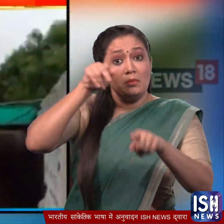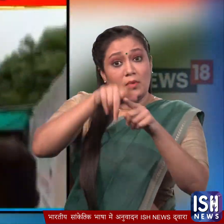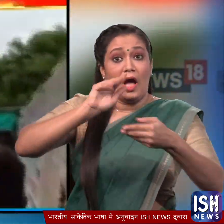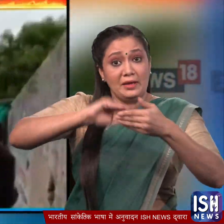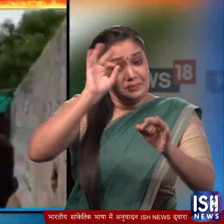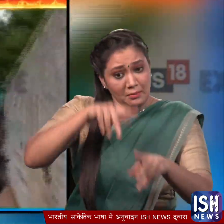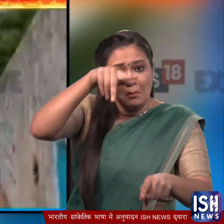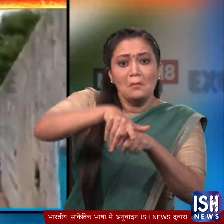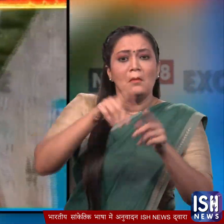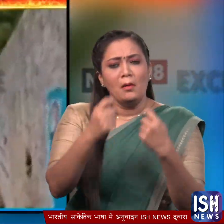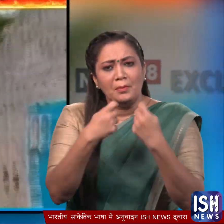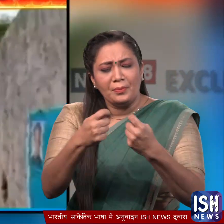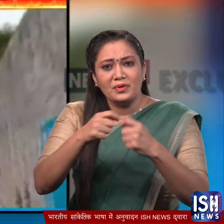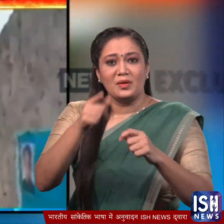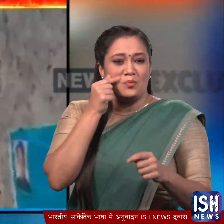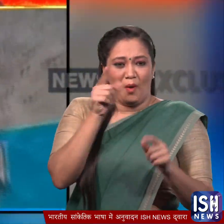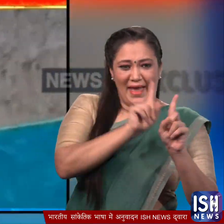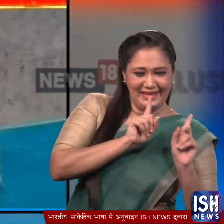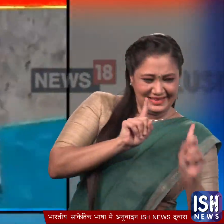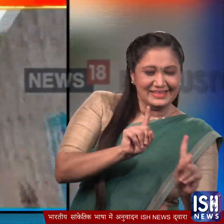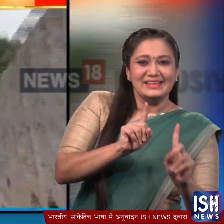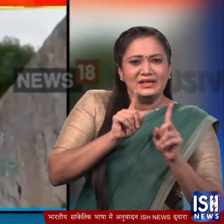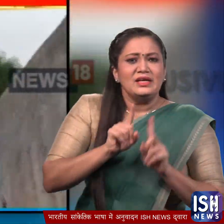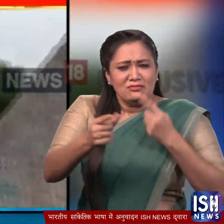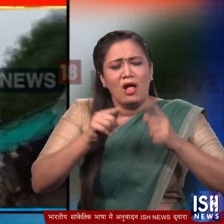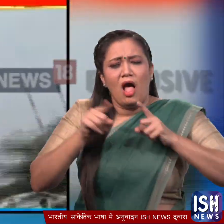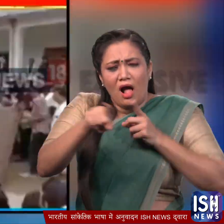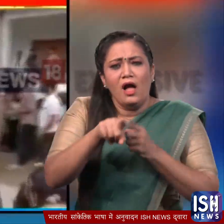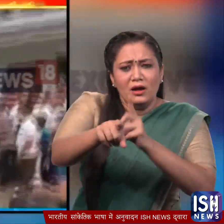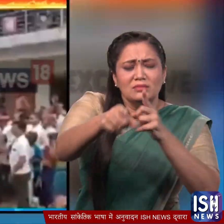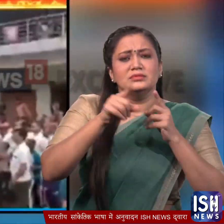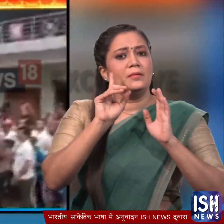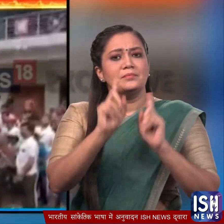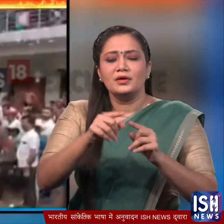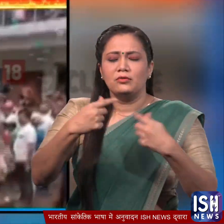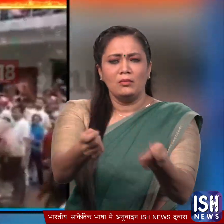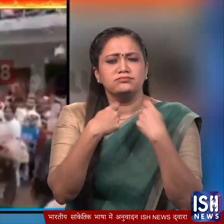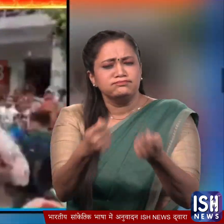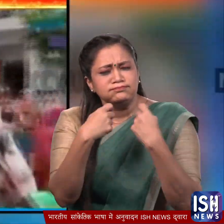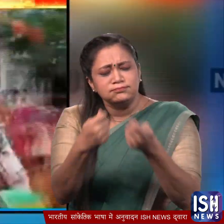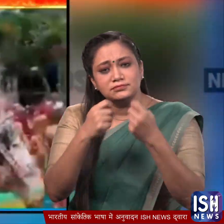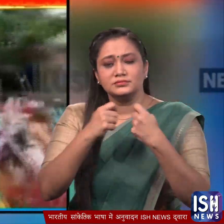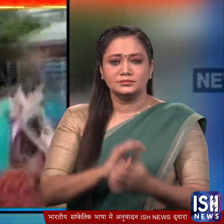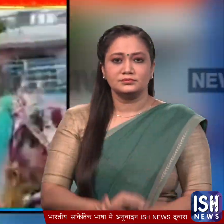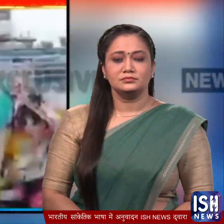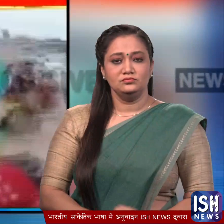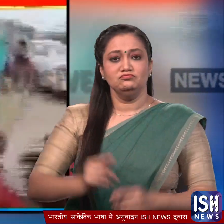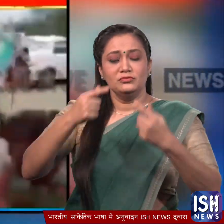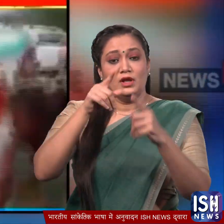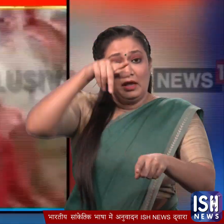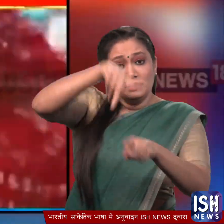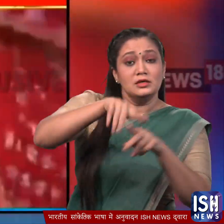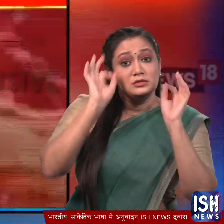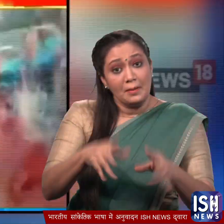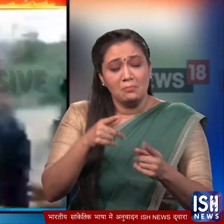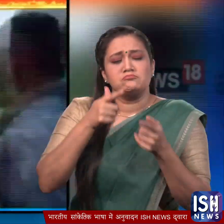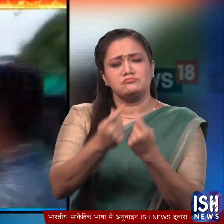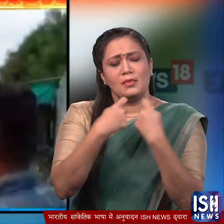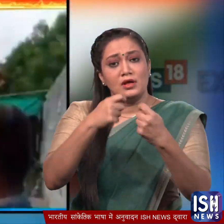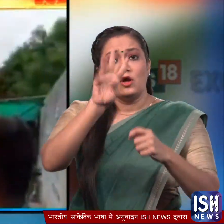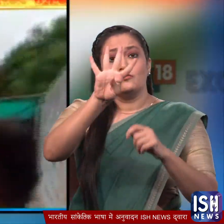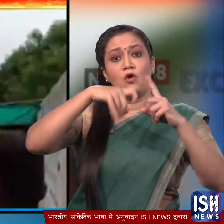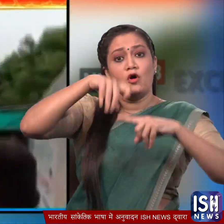तारीख के बाद लौट रहा था। तो दूसरे गुट के लोगों ने बदला लेने के लिए मार मार कर उसका सिर फोड़ दिया और दांत भी तोड़ दिए। राजस्थान के अजमेर से एक